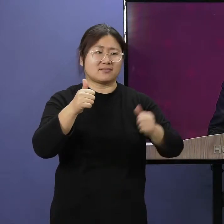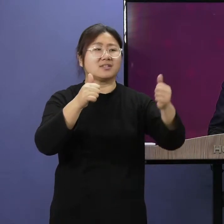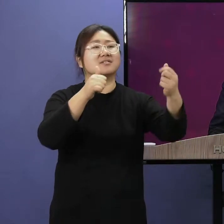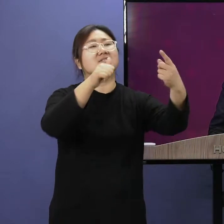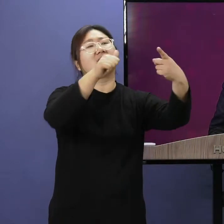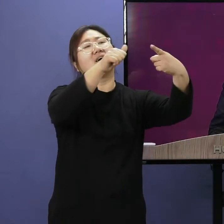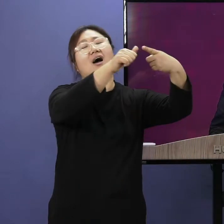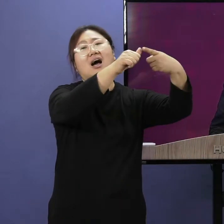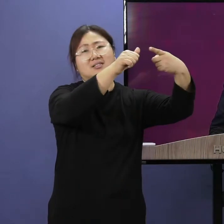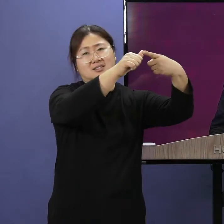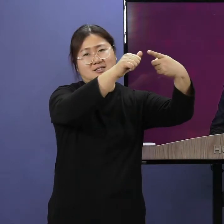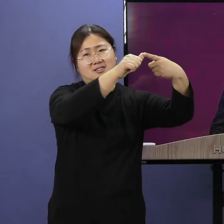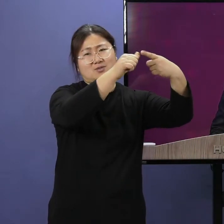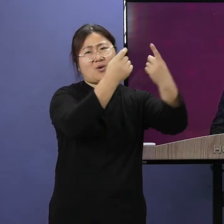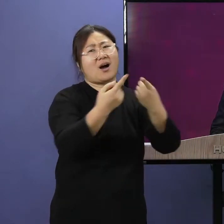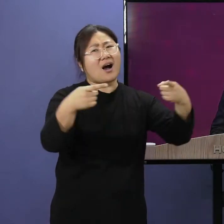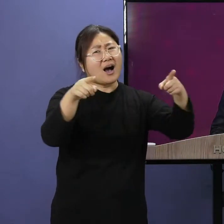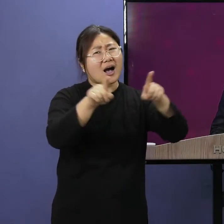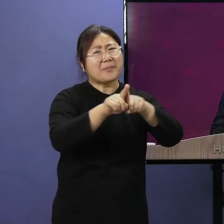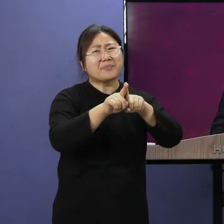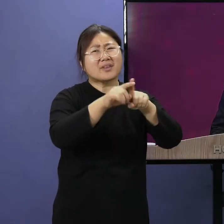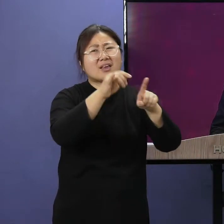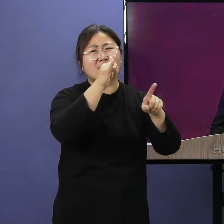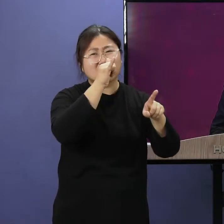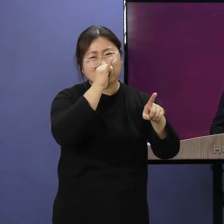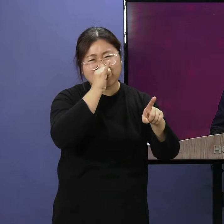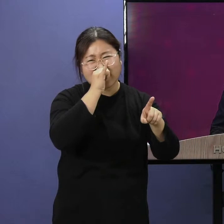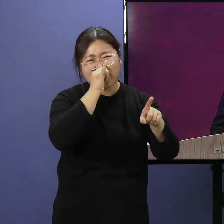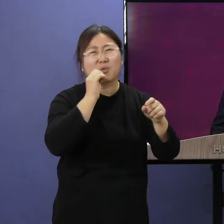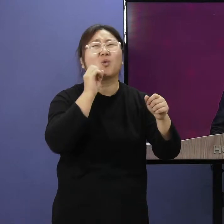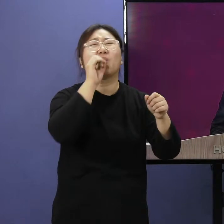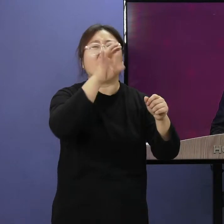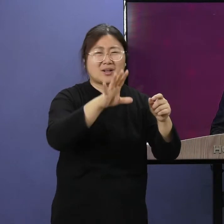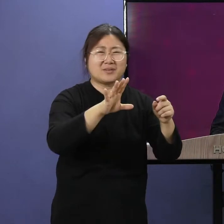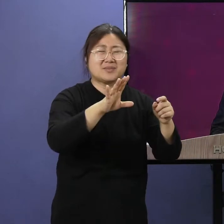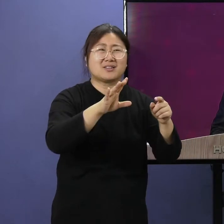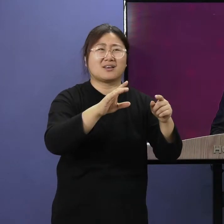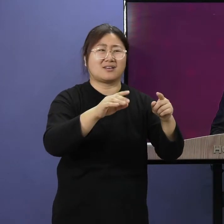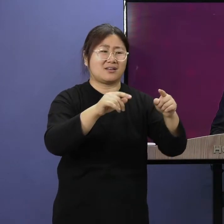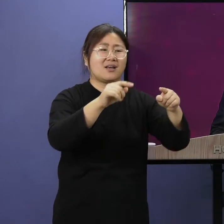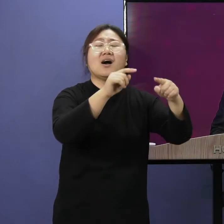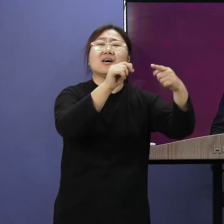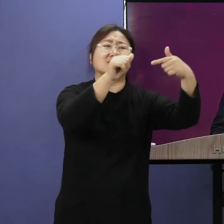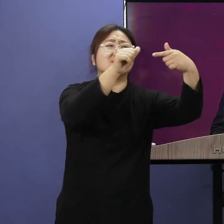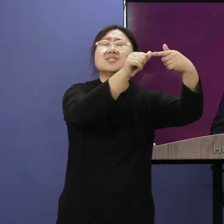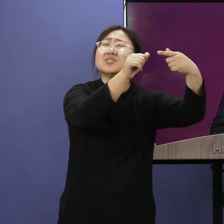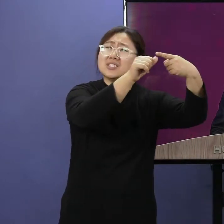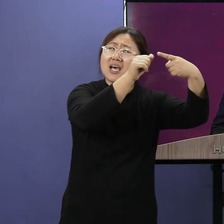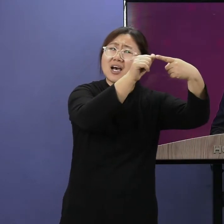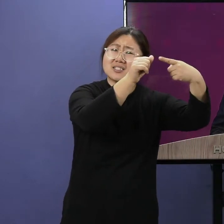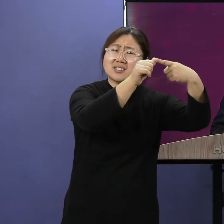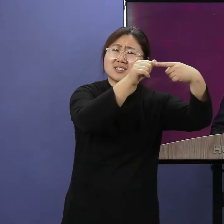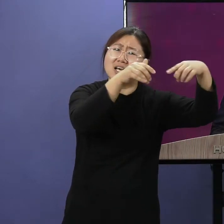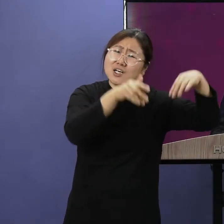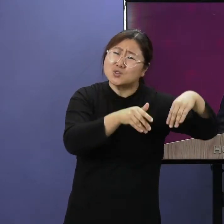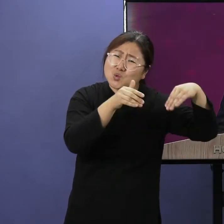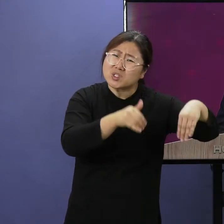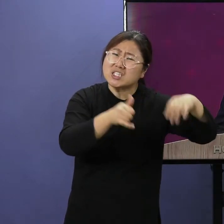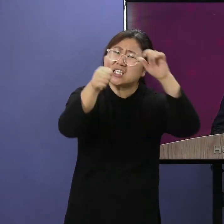마치 종이 주인을 섬기는 것처럼 아버지 옆에 있었는데 아버지는 내가 너를